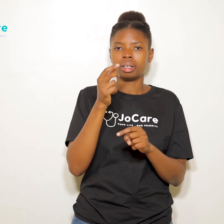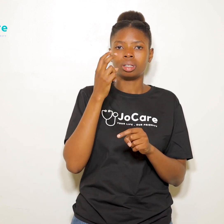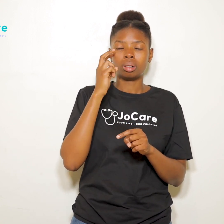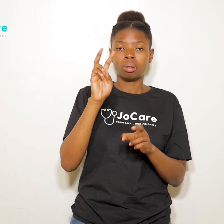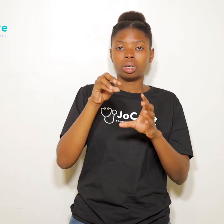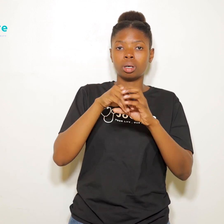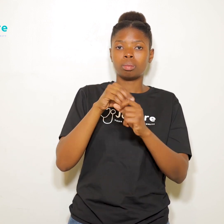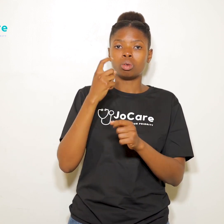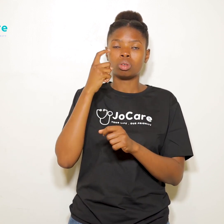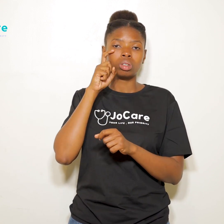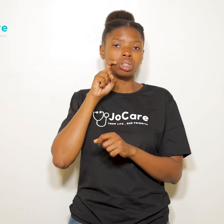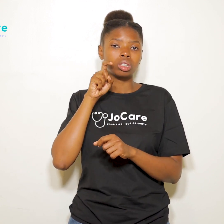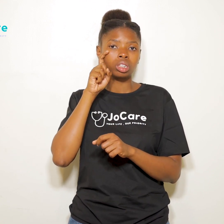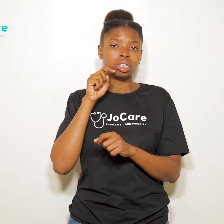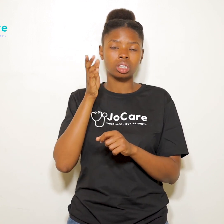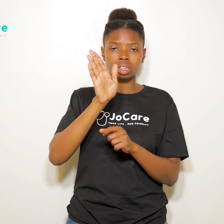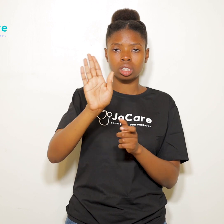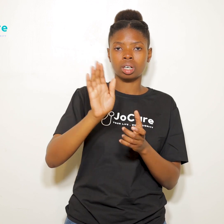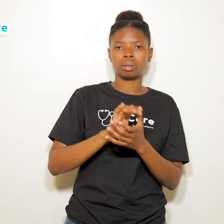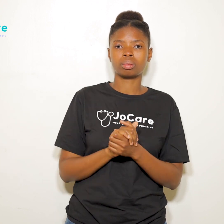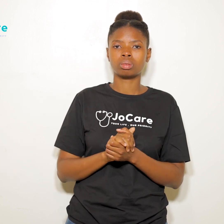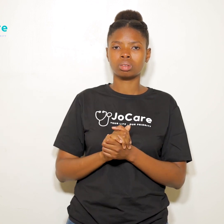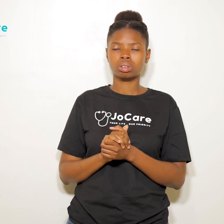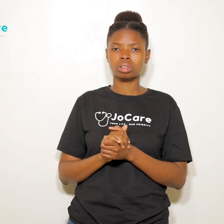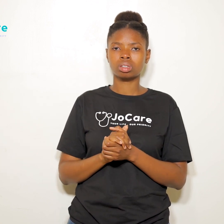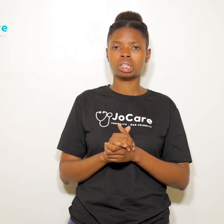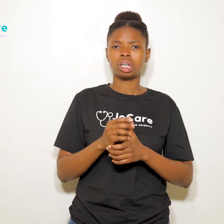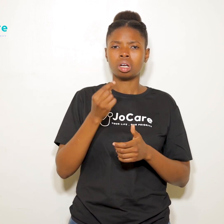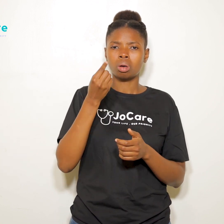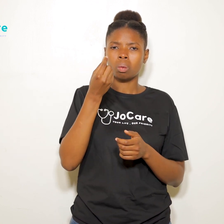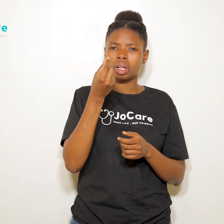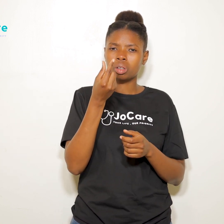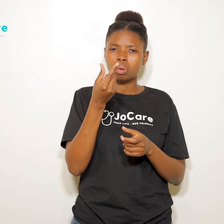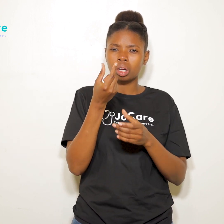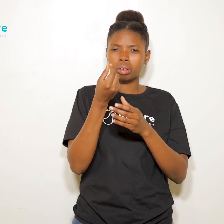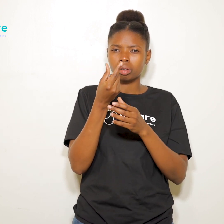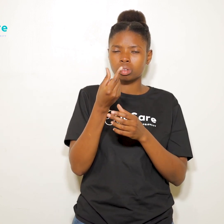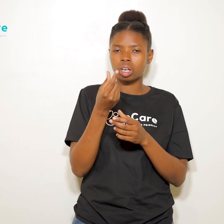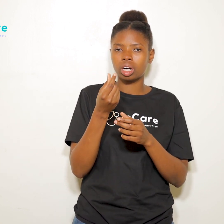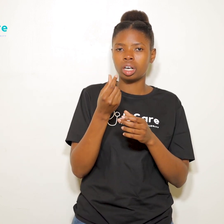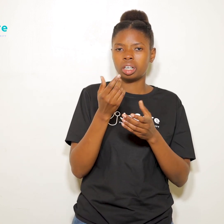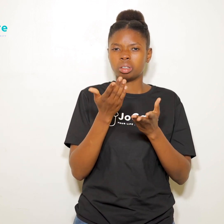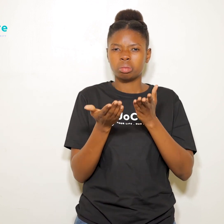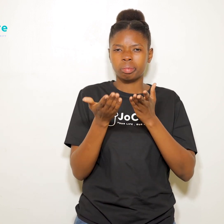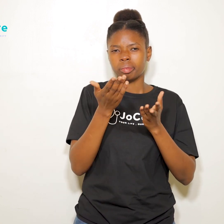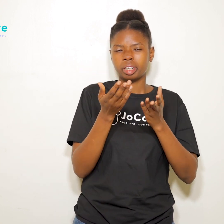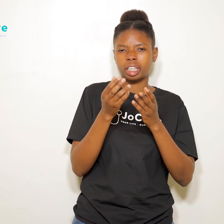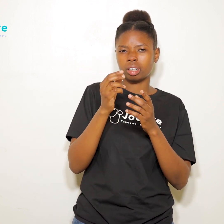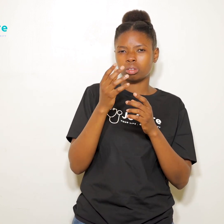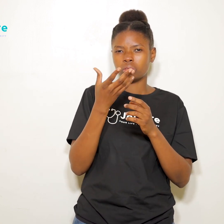rurahinduka, rurorohera, rukaba rusa nk'urukweduka rwenda kweruruka.